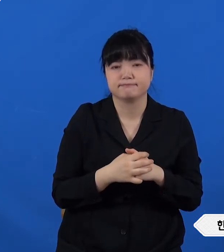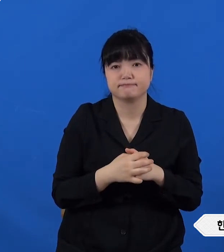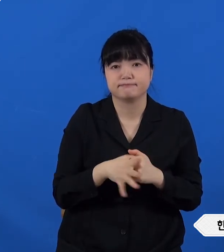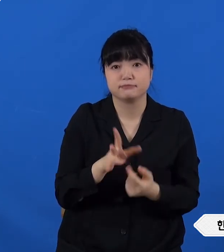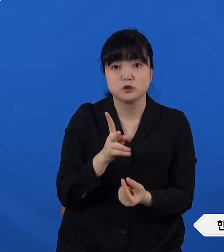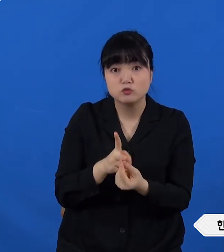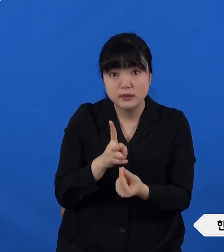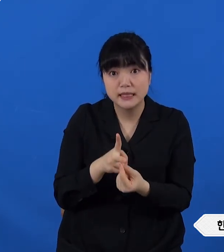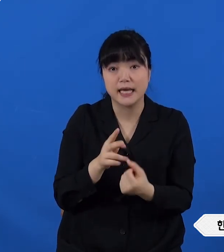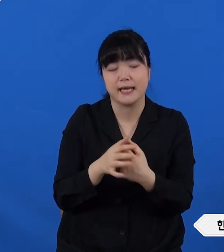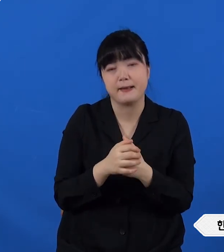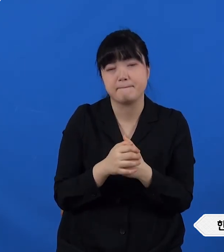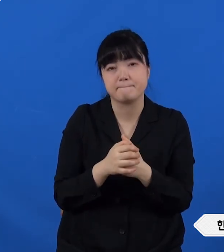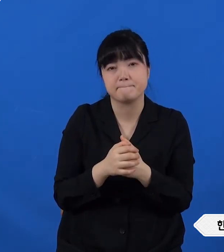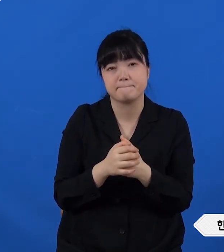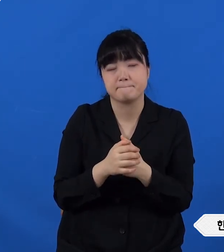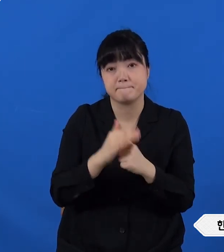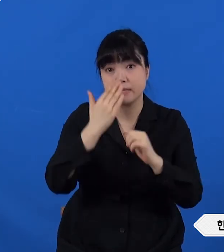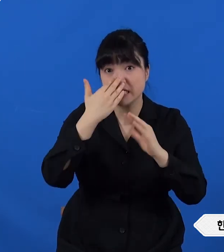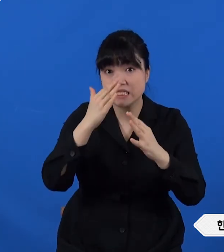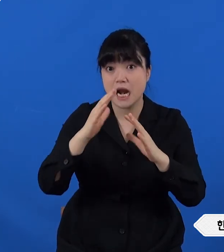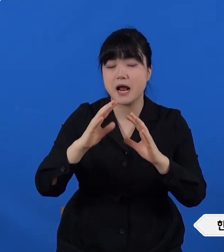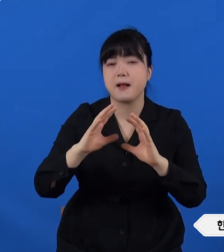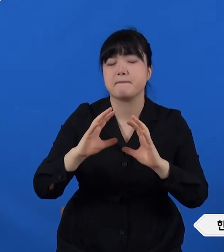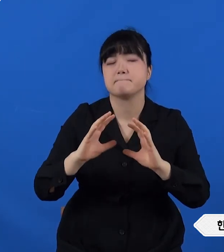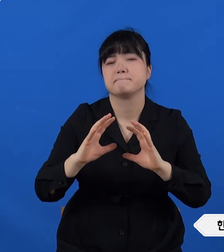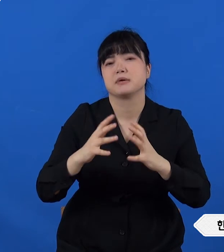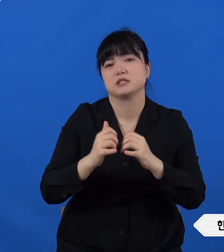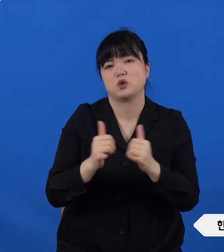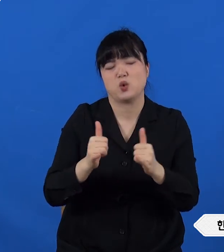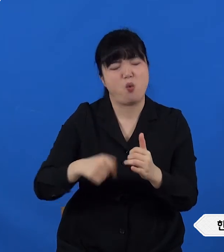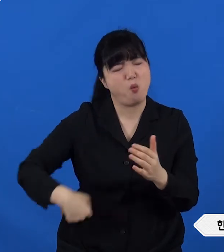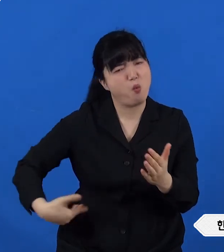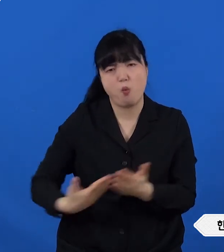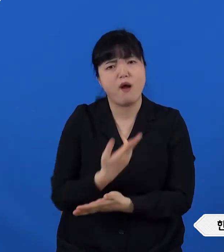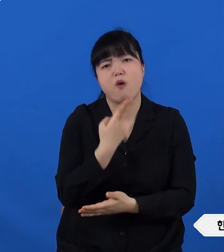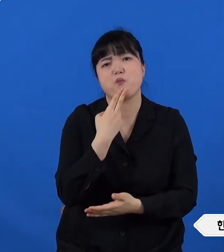두 번째로는 이스라엘 백성들에게 회개가 없었습니다.